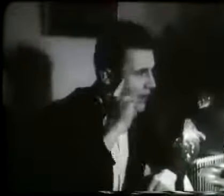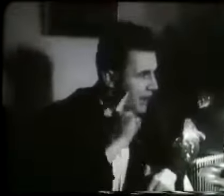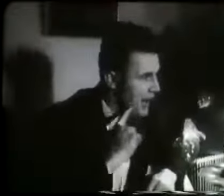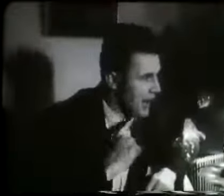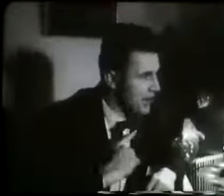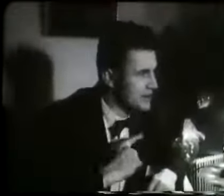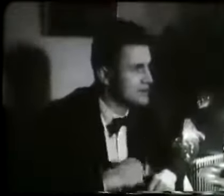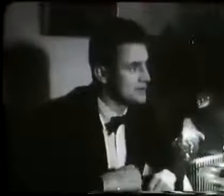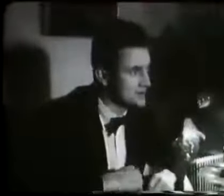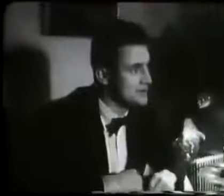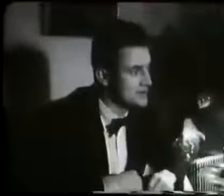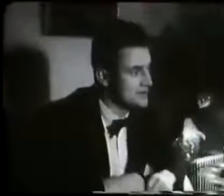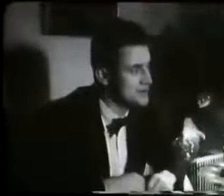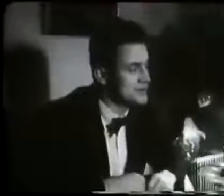Bare.